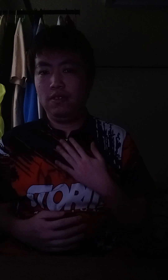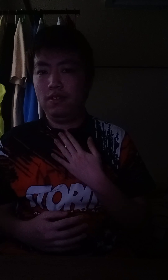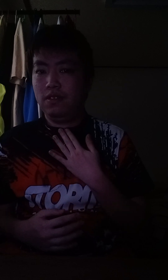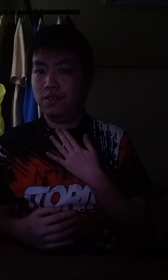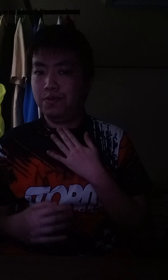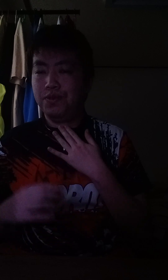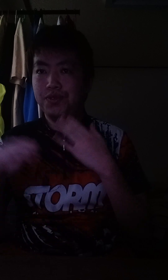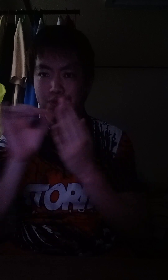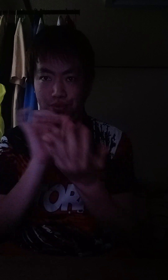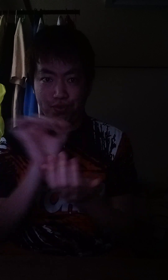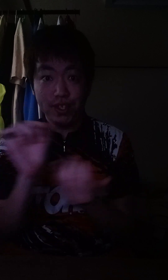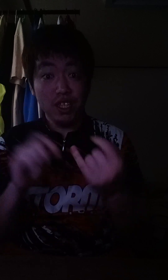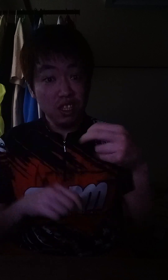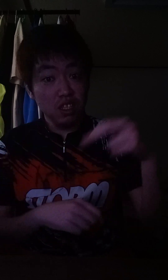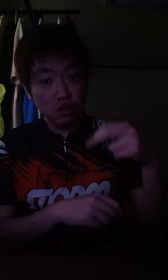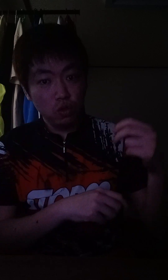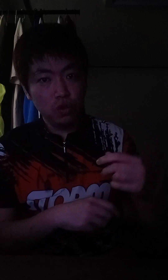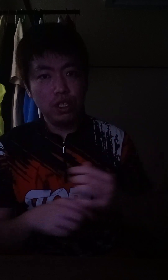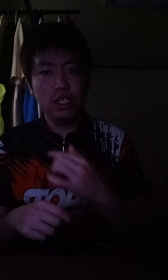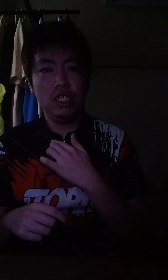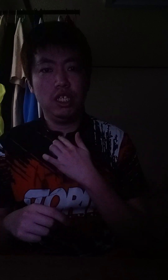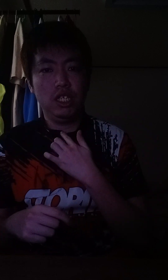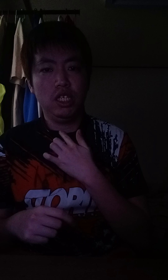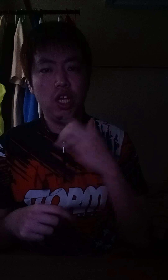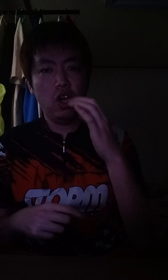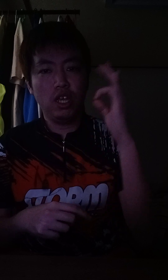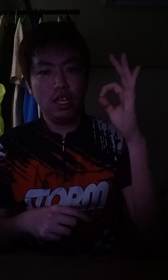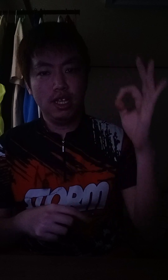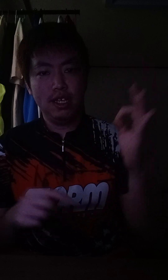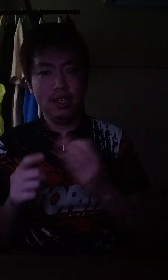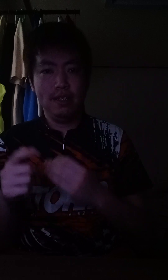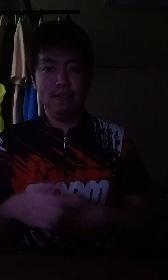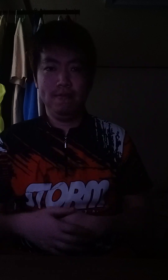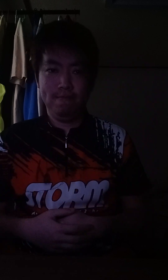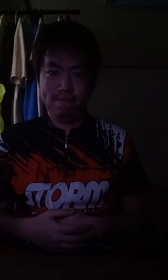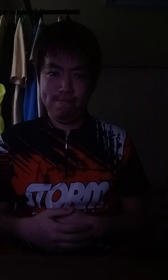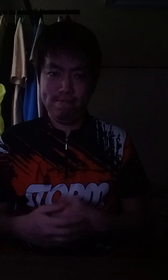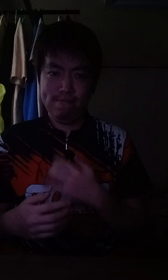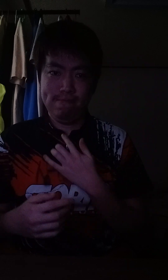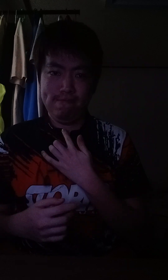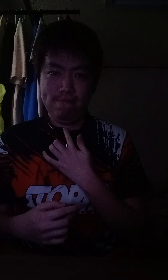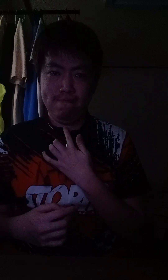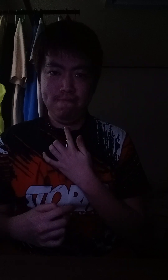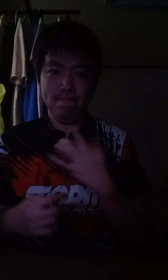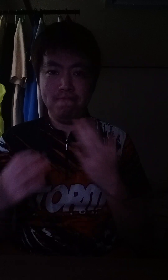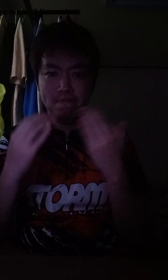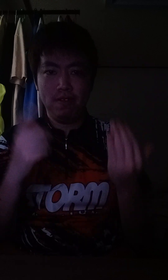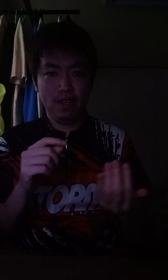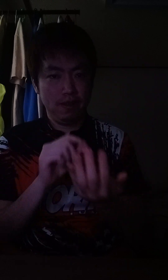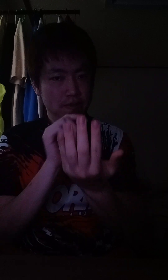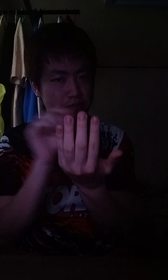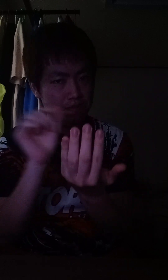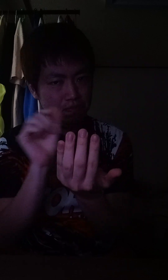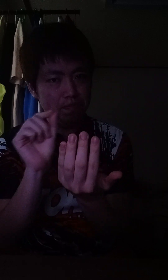평소 그림 그리고 글 쓰는 것을 좋아하는 승현이. 학교에서 배운 솜씨로 엄마에게 편지를 쓸